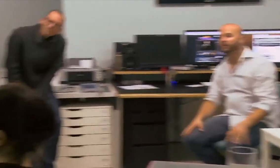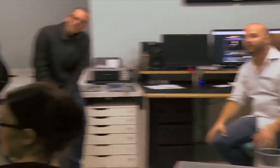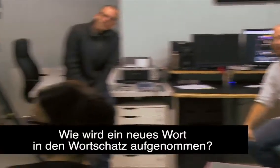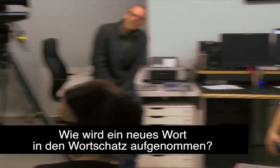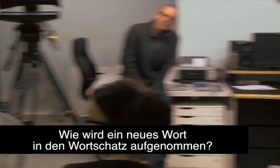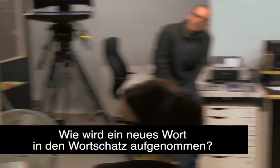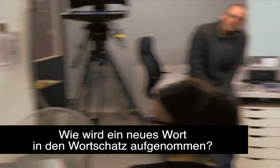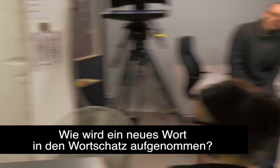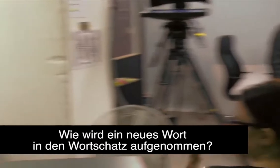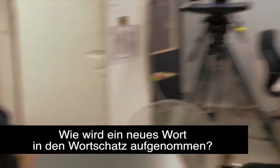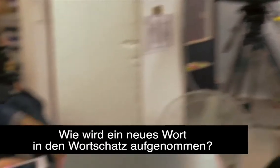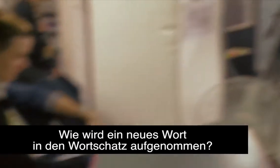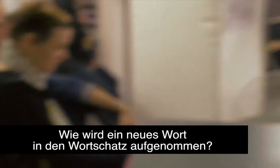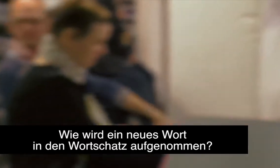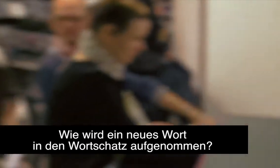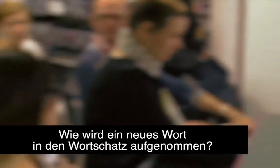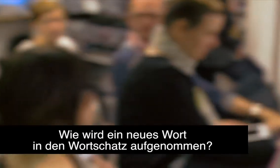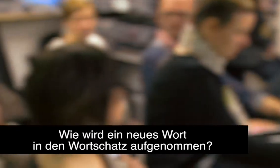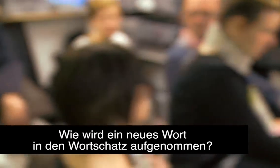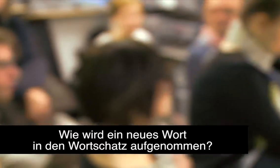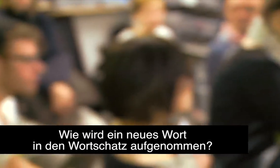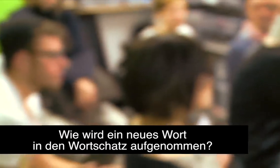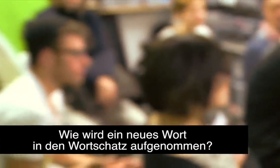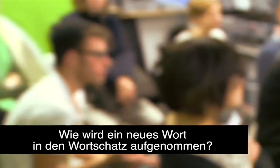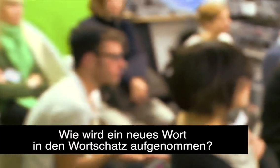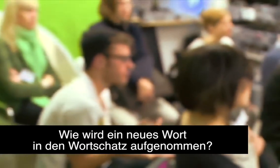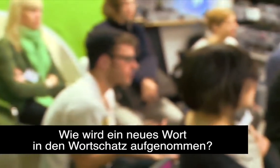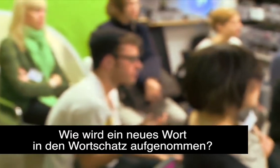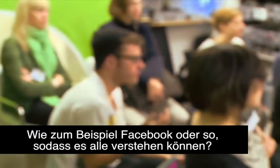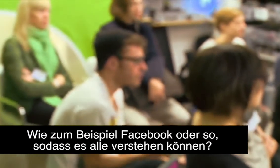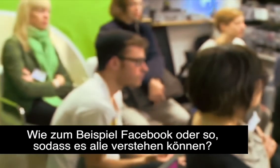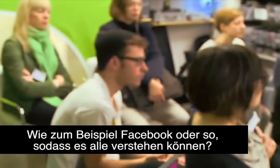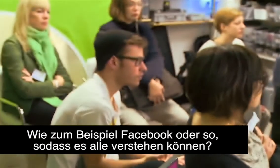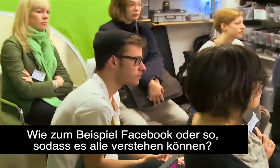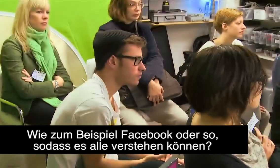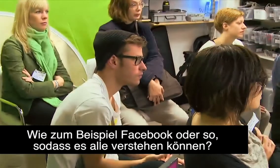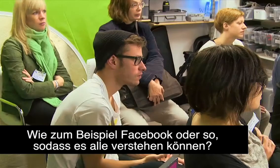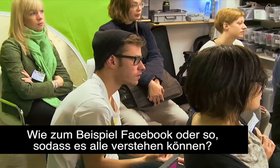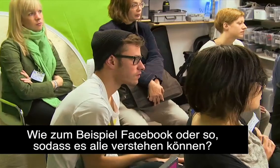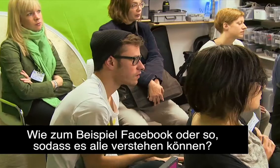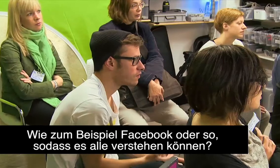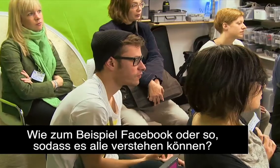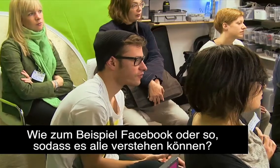Wie ist denn das, wie wird das neues Wort in den Wortschatz aufgenommen? Zum Beispiel jetzt Facebook oder so, dass das alt